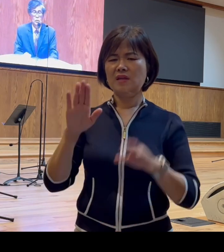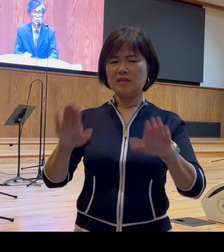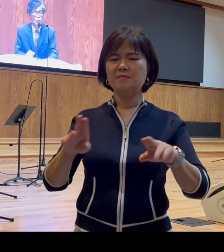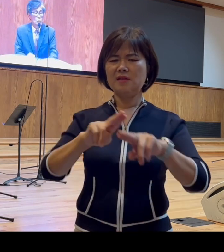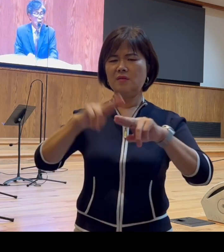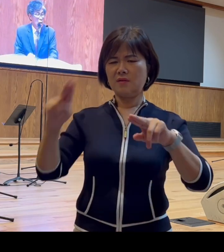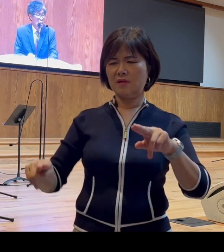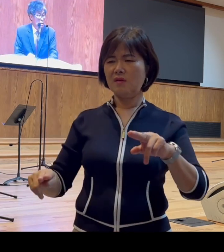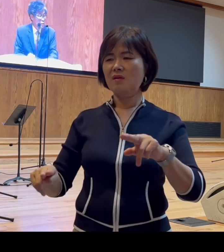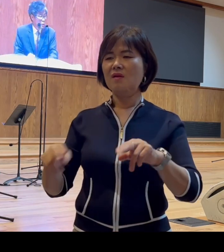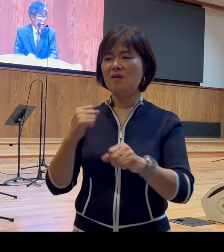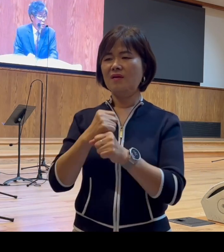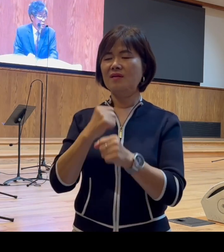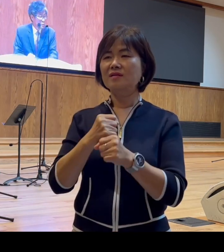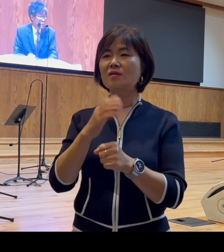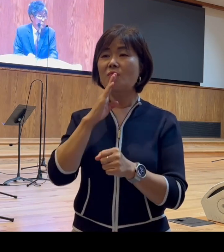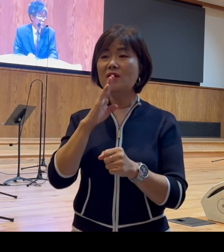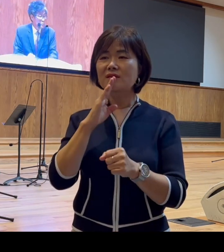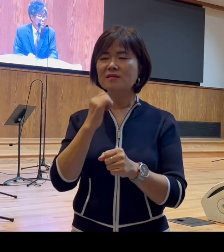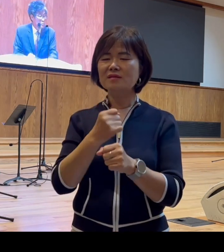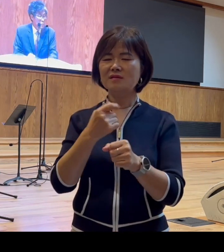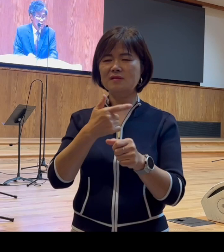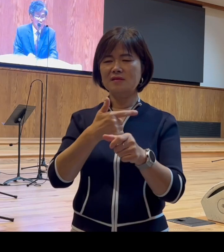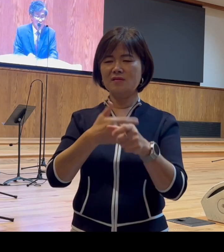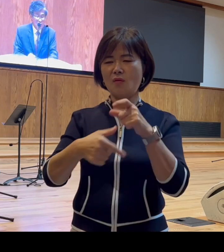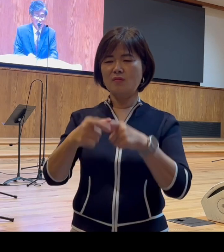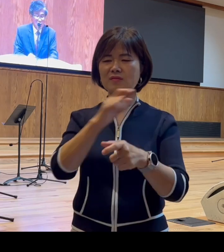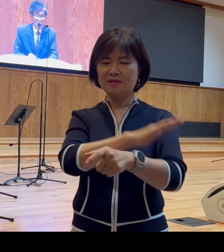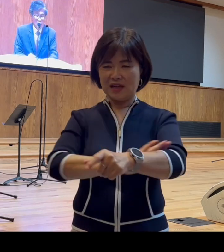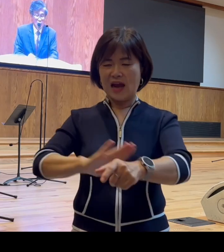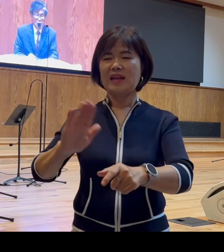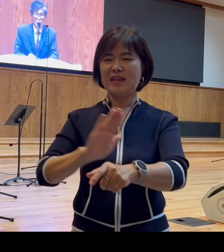이쯤에서 그만둬도 천만 다행이다 이렇게 생각했거든요.